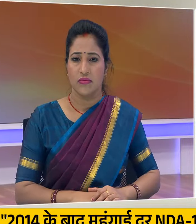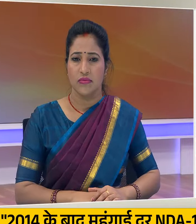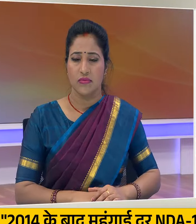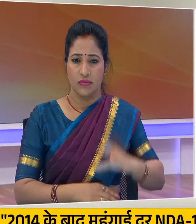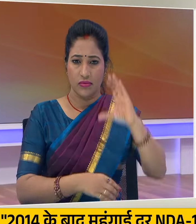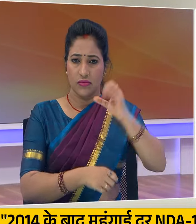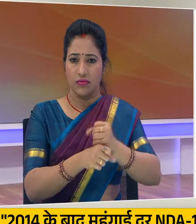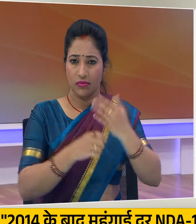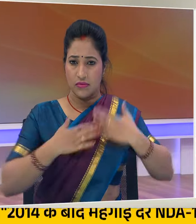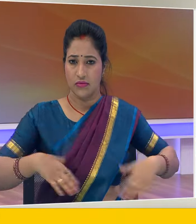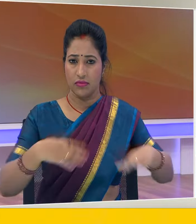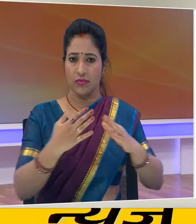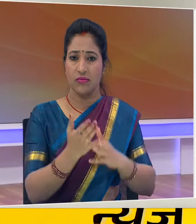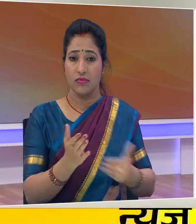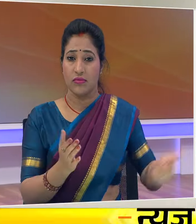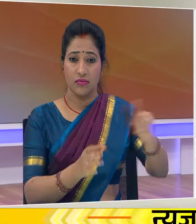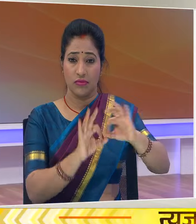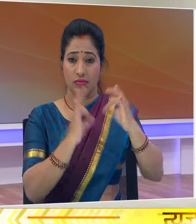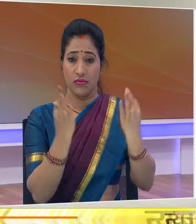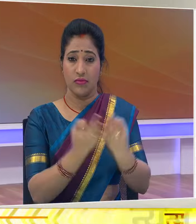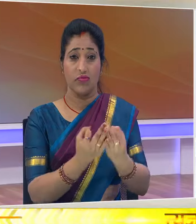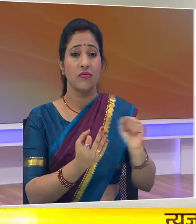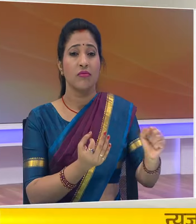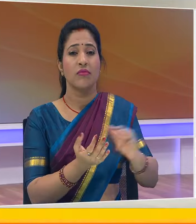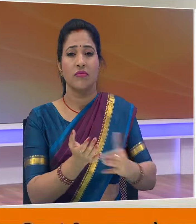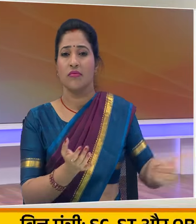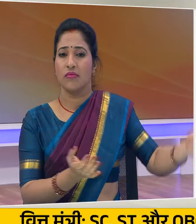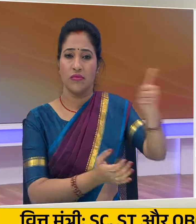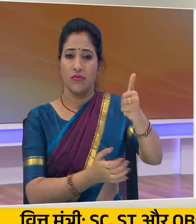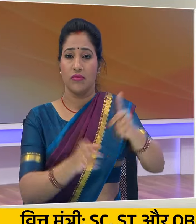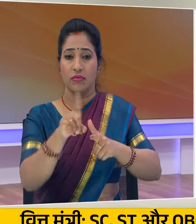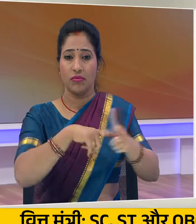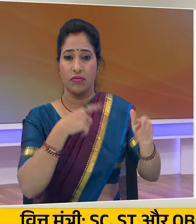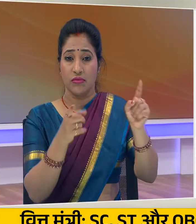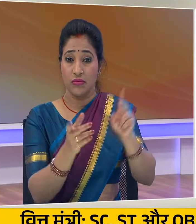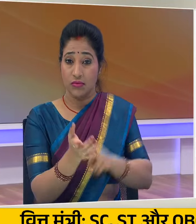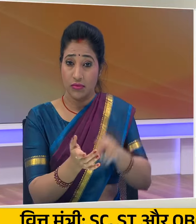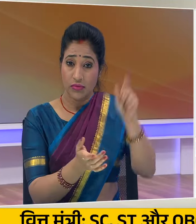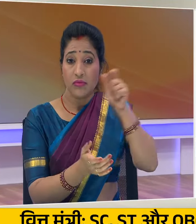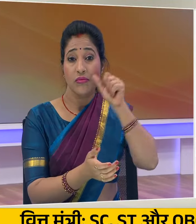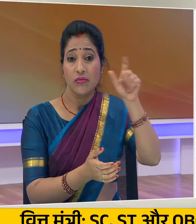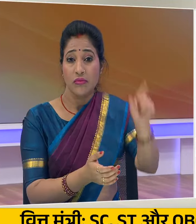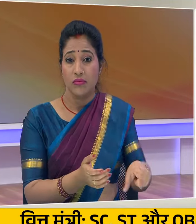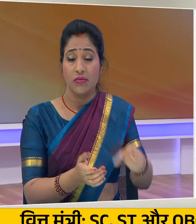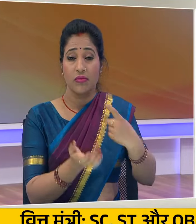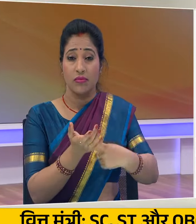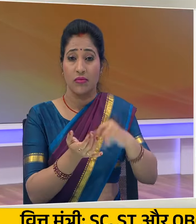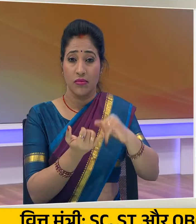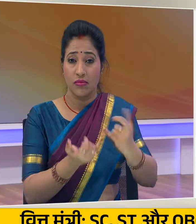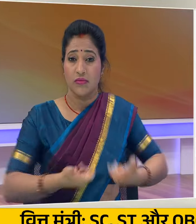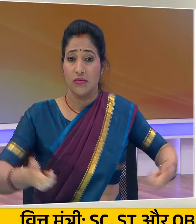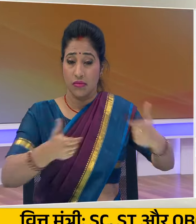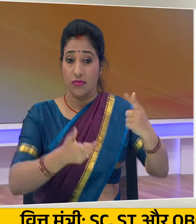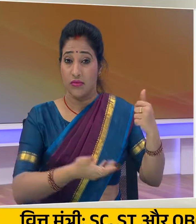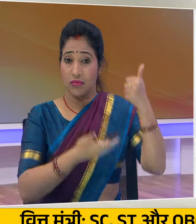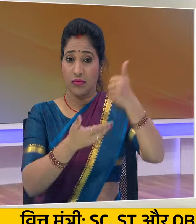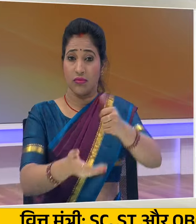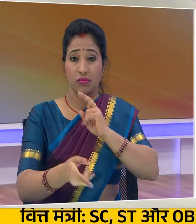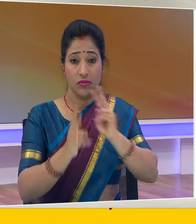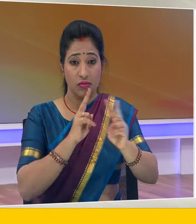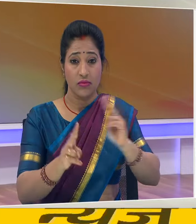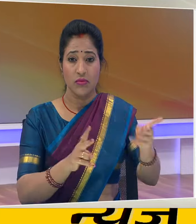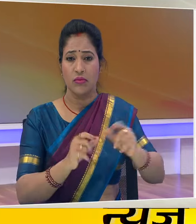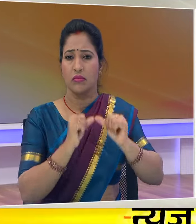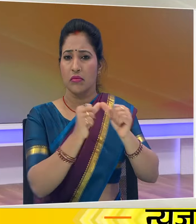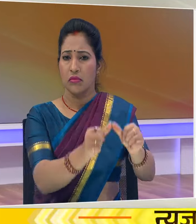और केंद्रीय स्वास्थ्य एवं परिवार कल्याण मंत्री जेपी नड्डा ने राज्यसभा में बजट पर चर्चा का